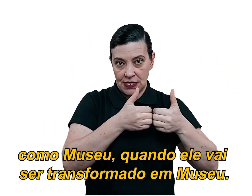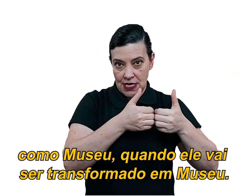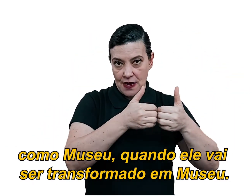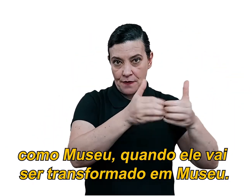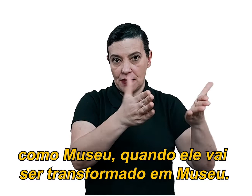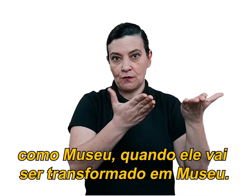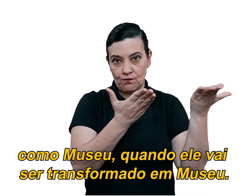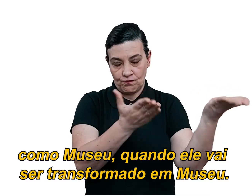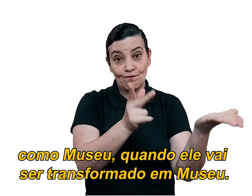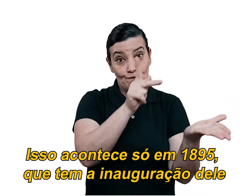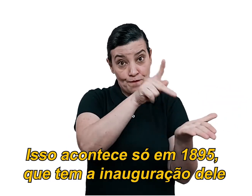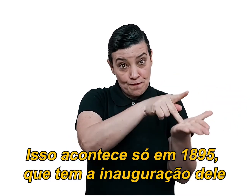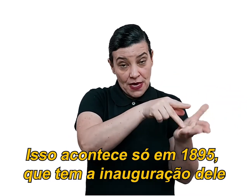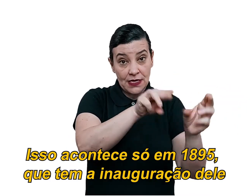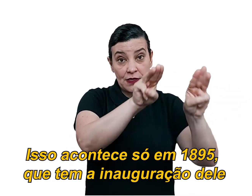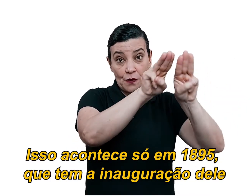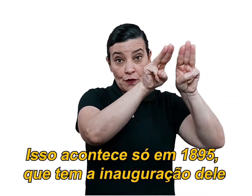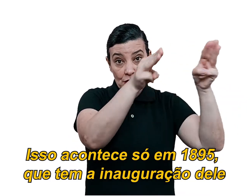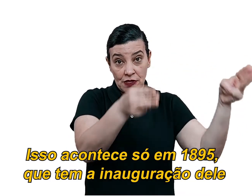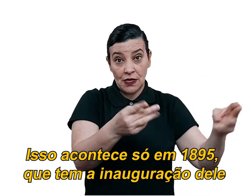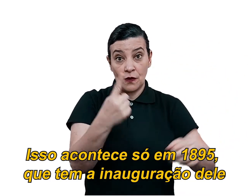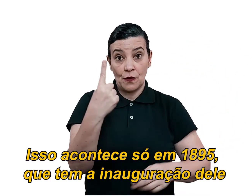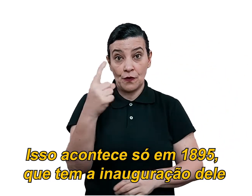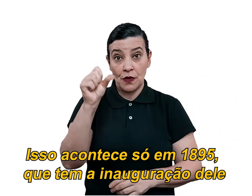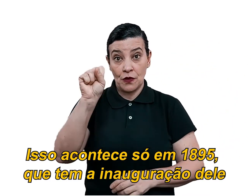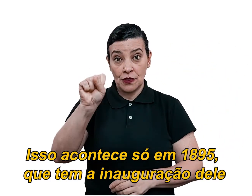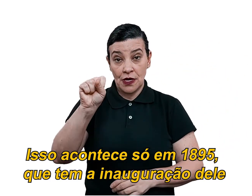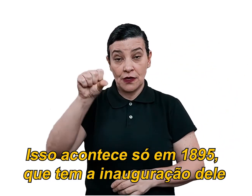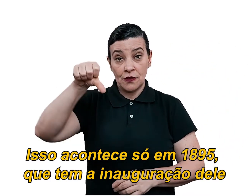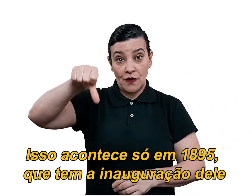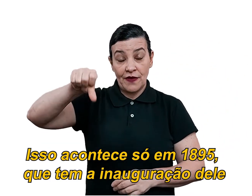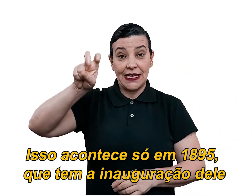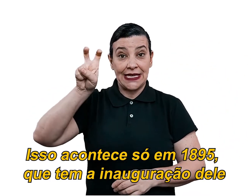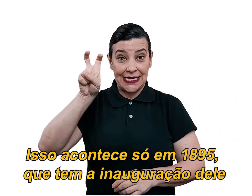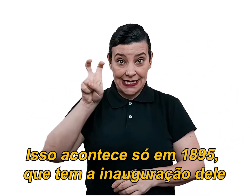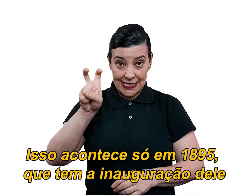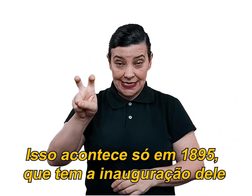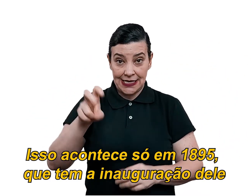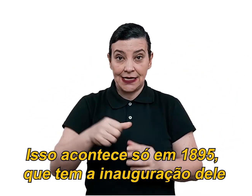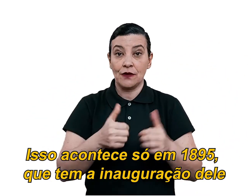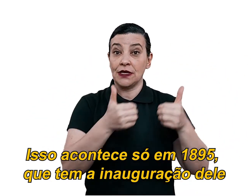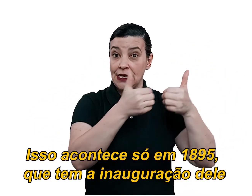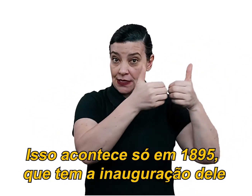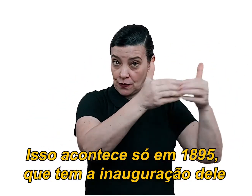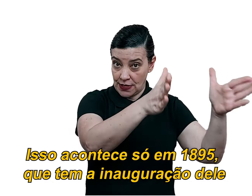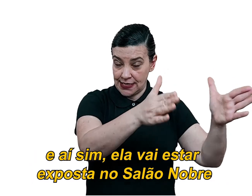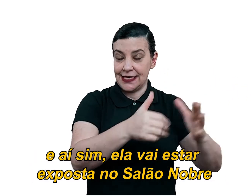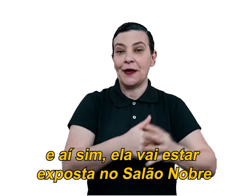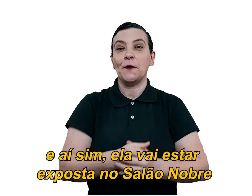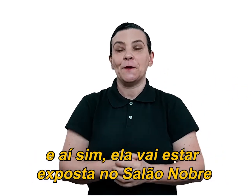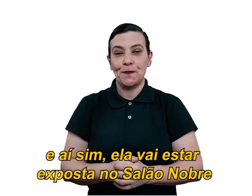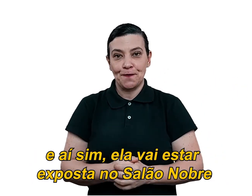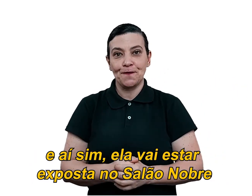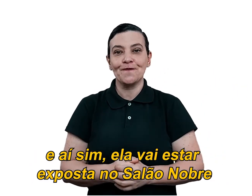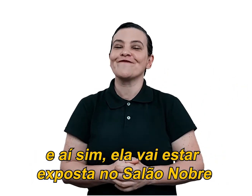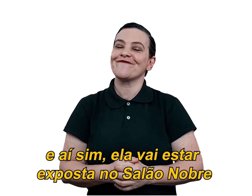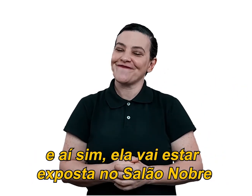transformado em museu. Isso acontece só em 1895, que tem a inauguração dele. E aí sim ela vai